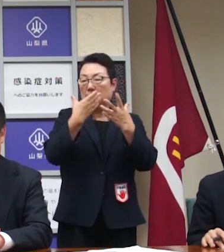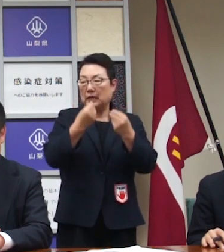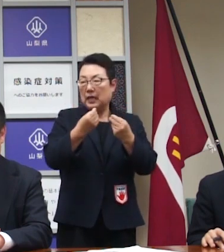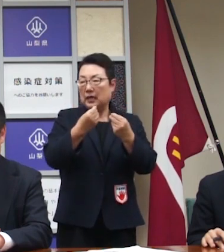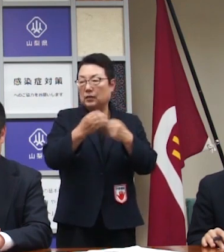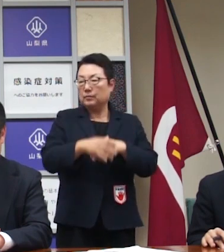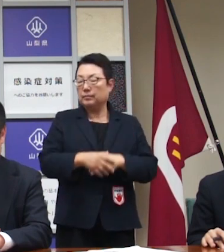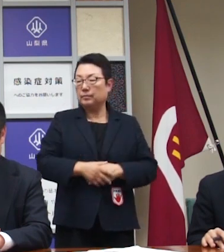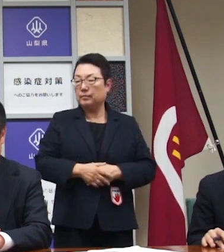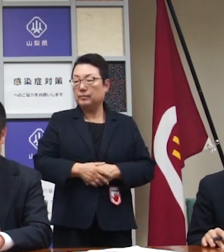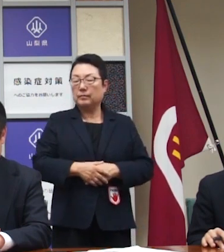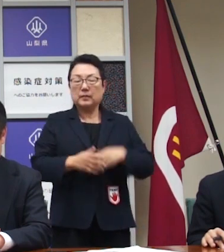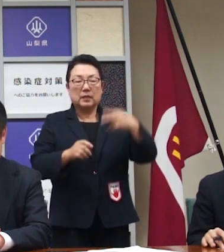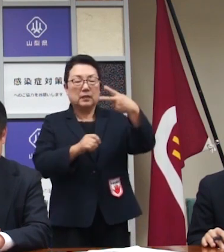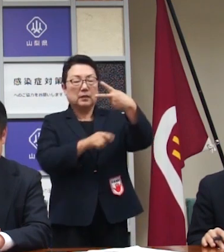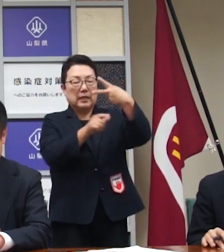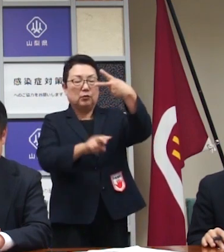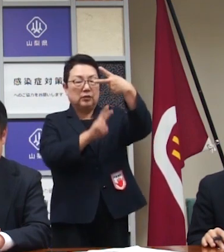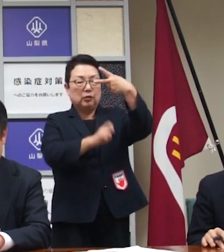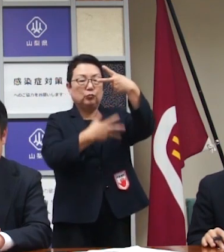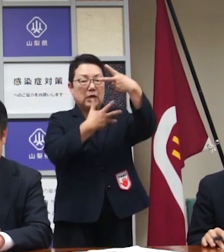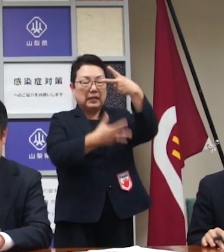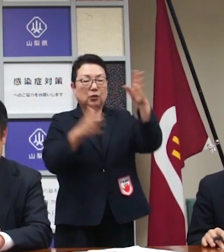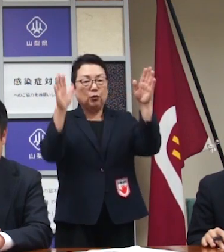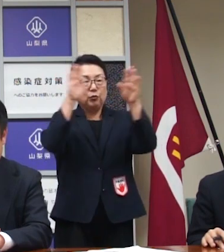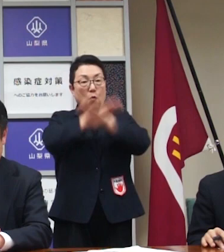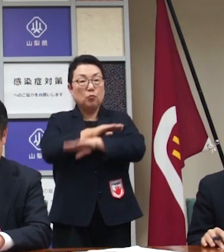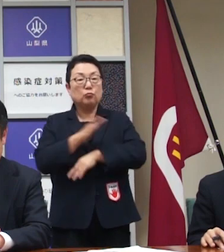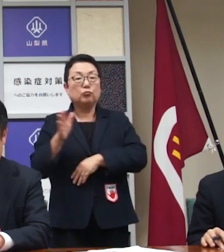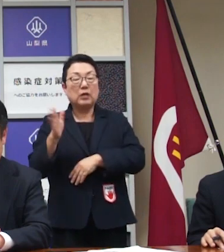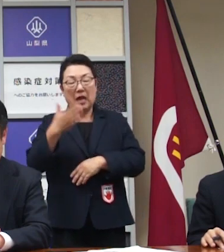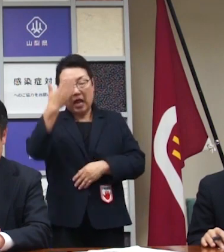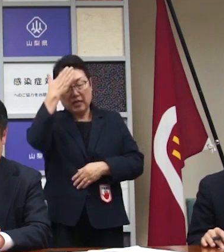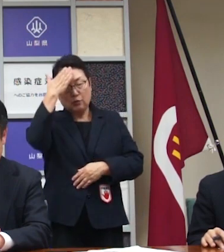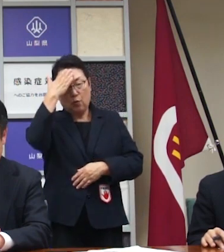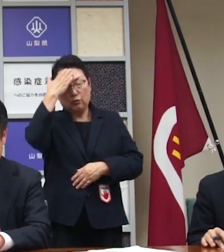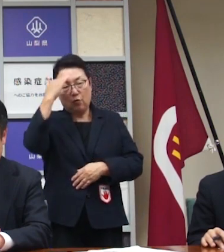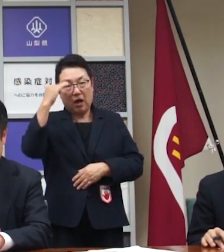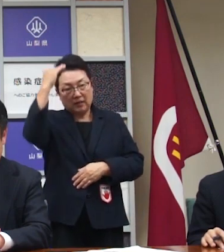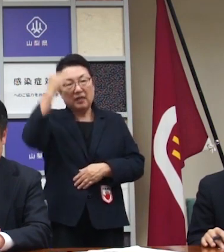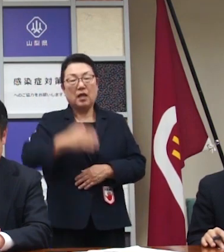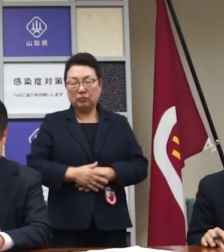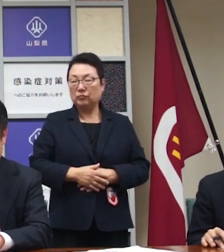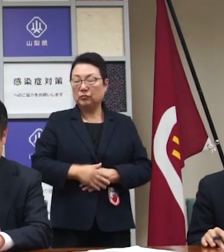見ていただきますと28日の夜から症状が出ている。で、